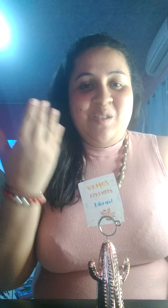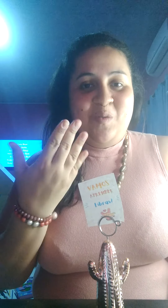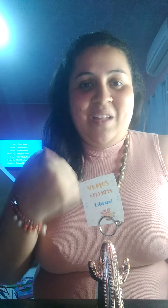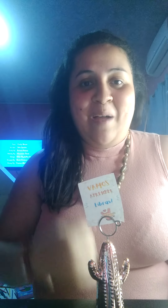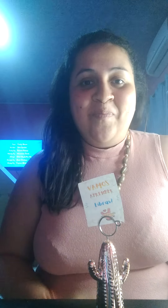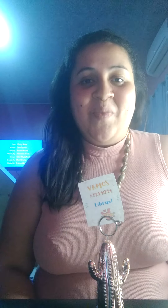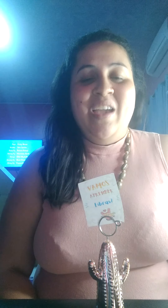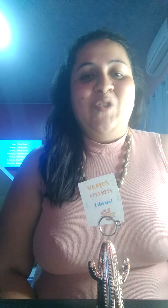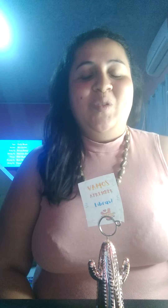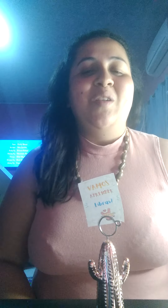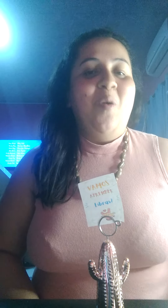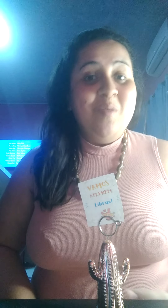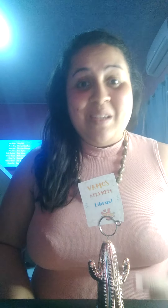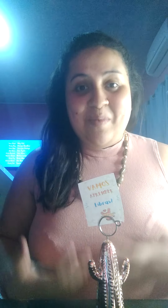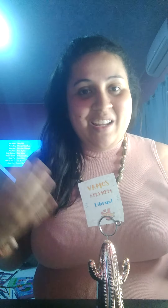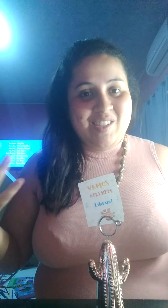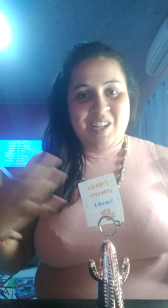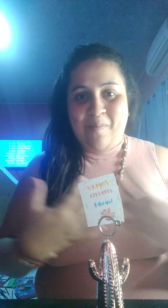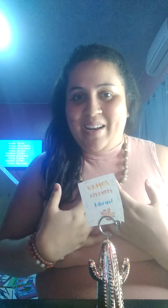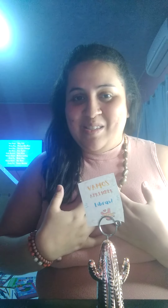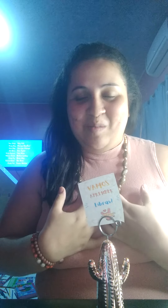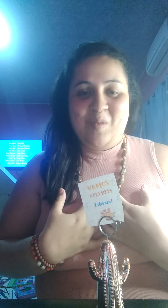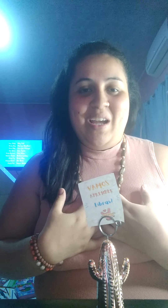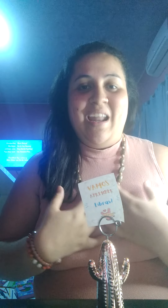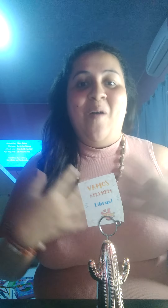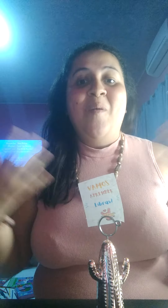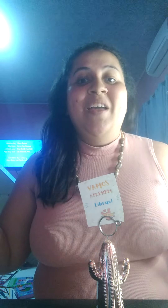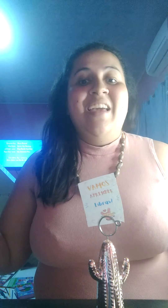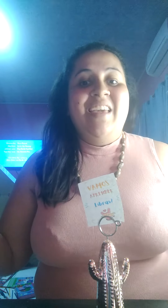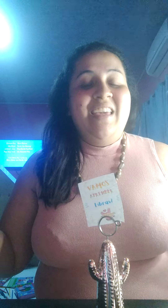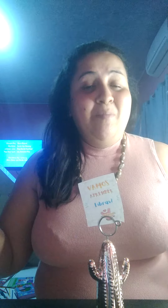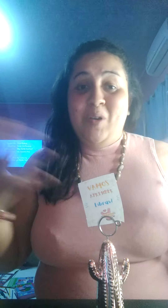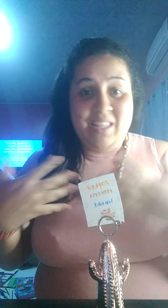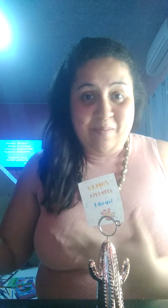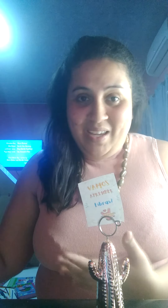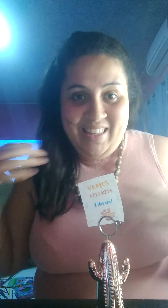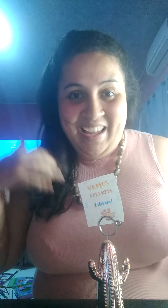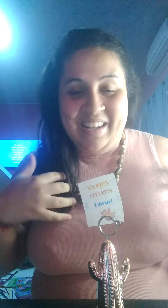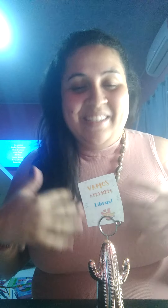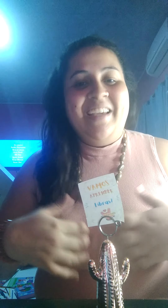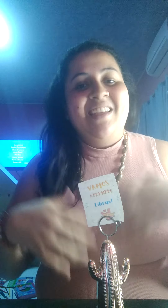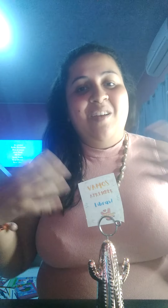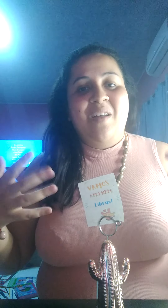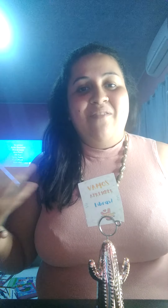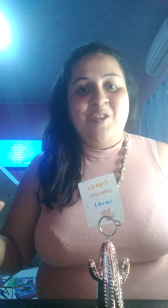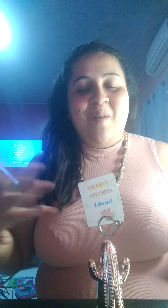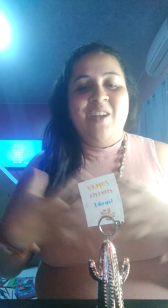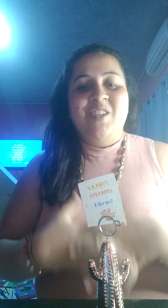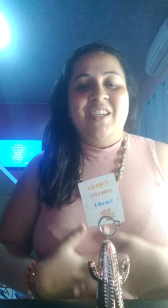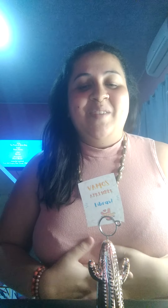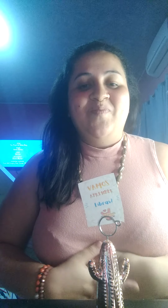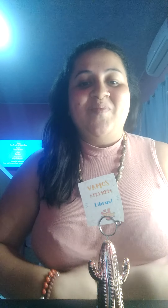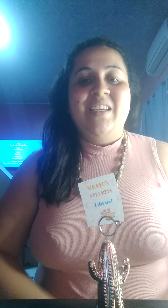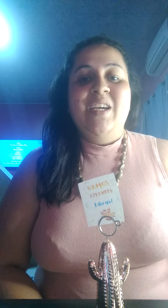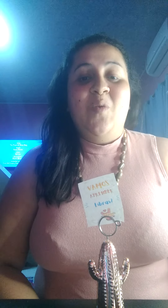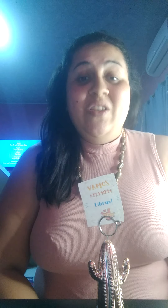vão estar escutando. Como sempre, né, gente? Ela aparece no meu canal. E porque também é dela, né? Então, ela faz parte aqui com a